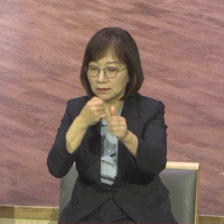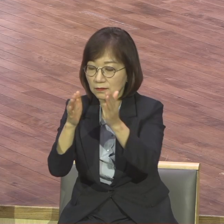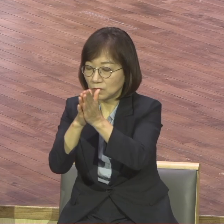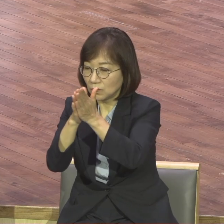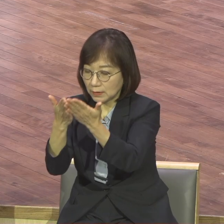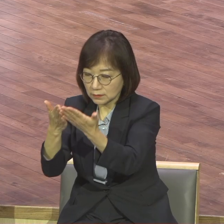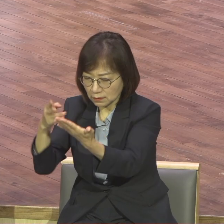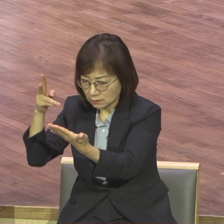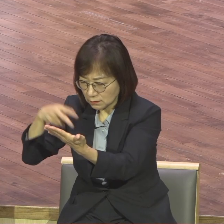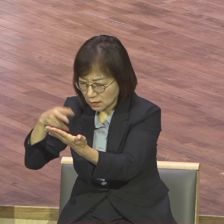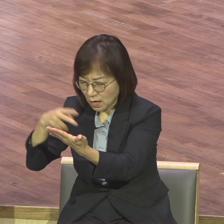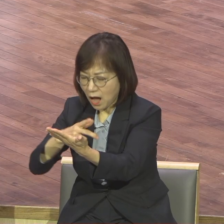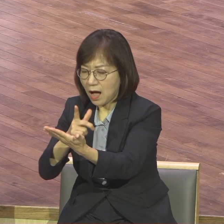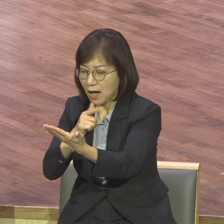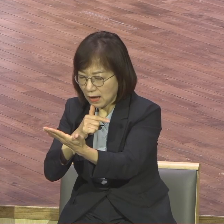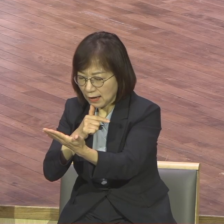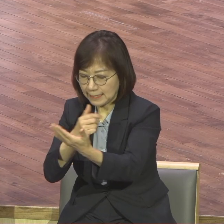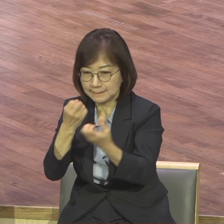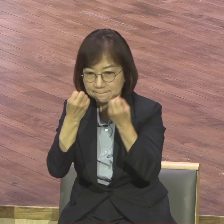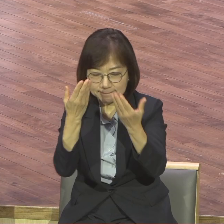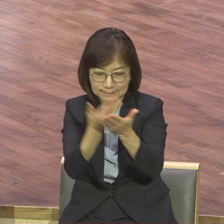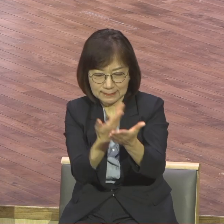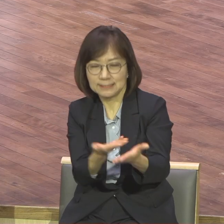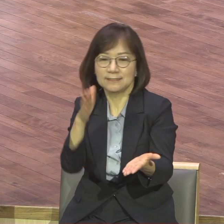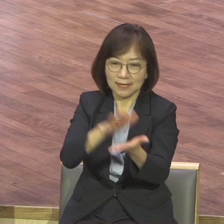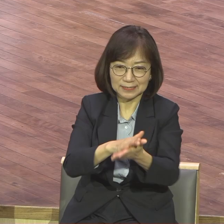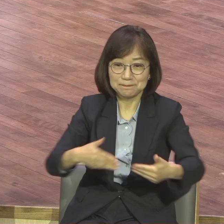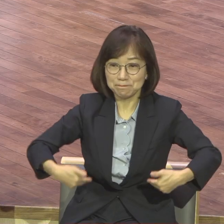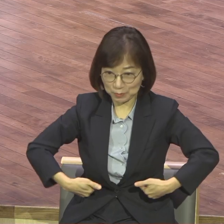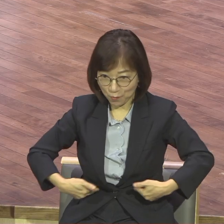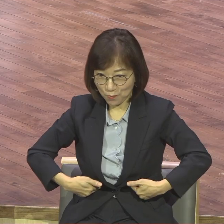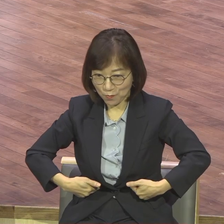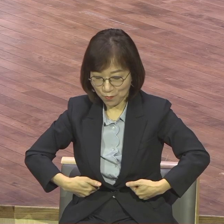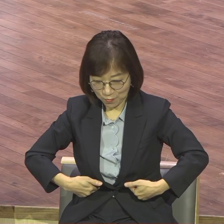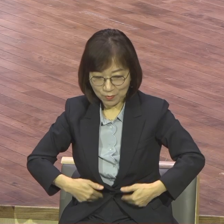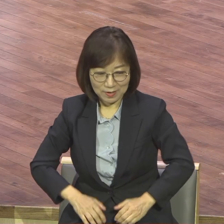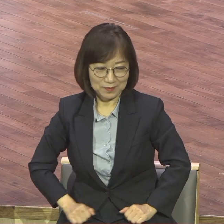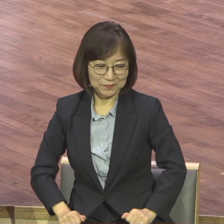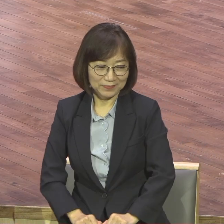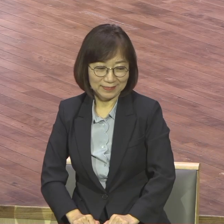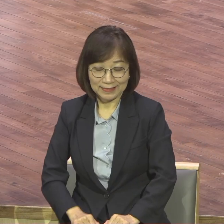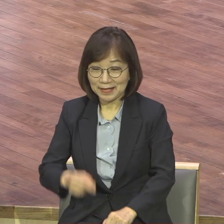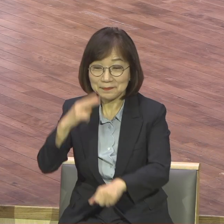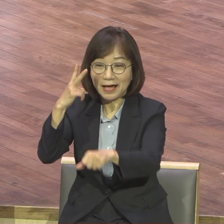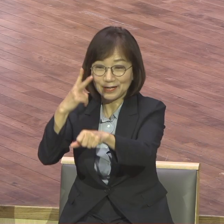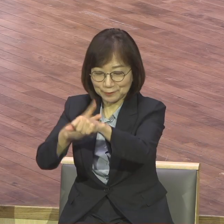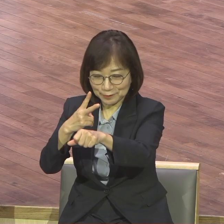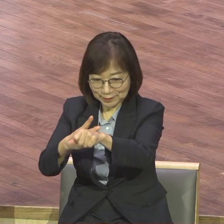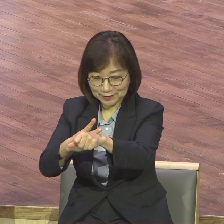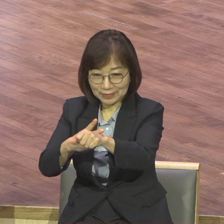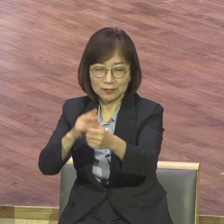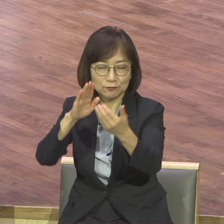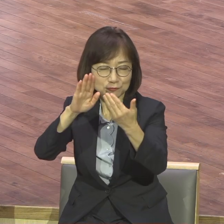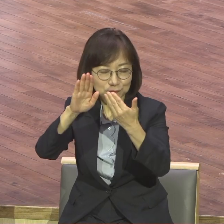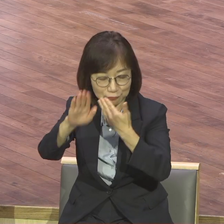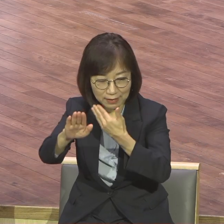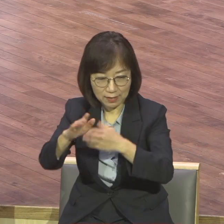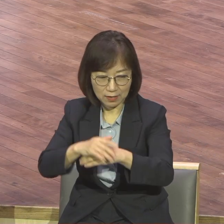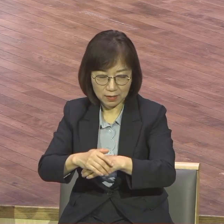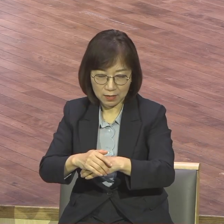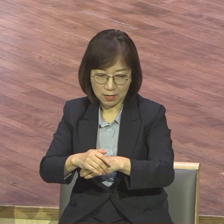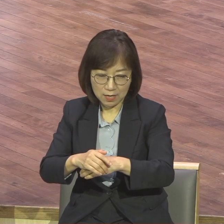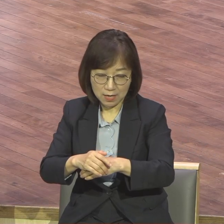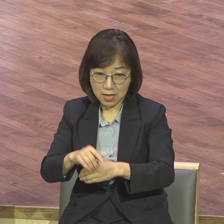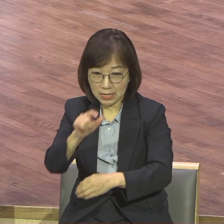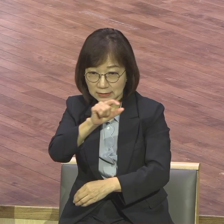통해서 갱신하자 이 부흥운동이 일어났습니다. 사도 바울 이후 가장